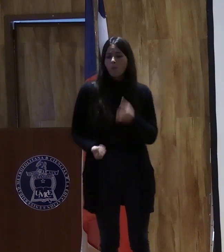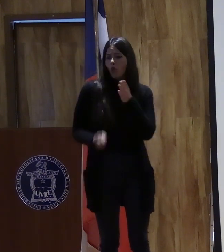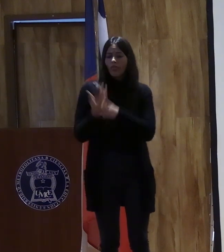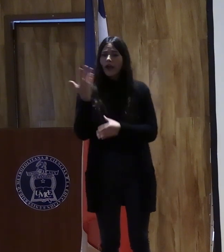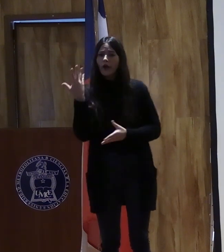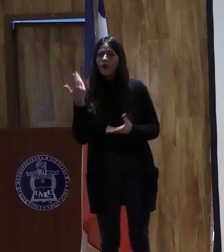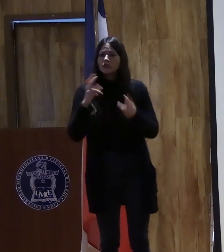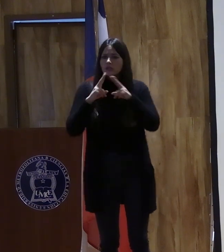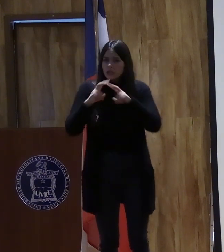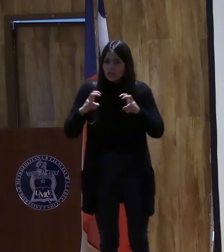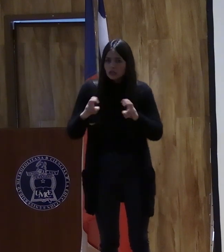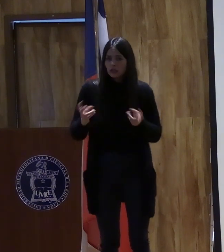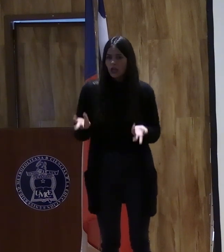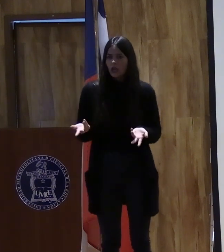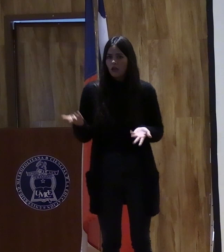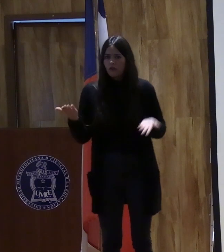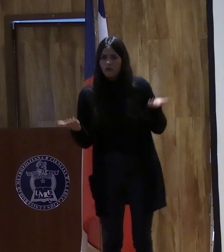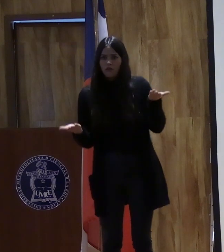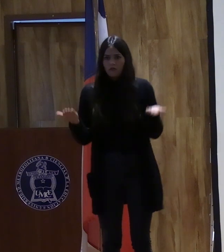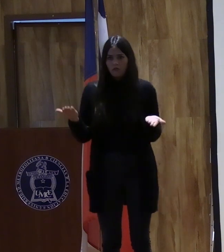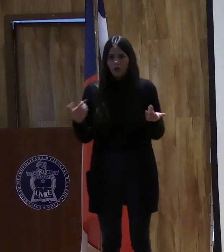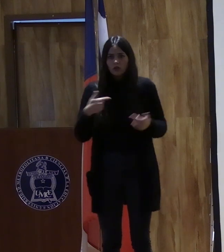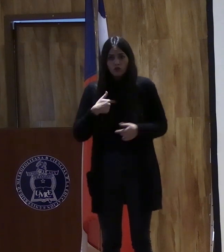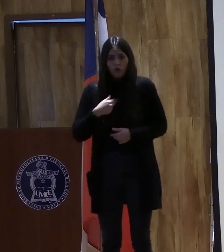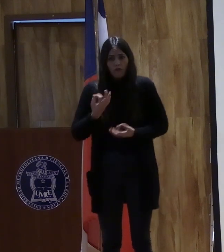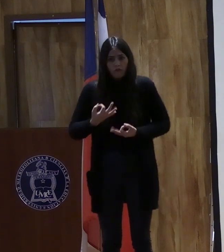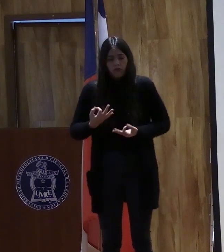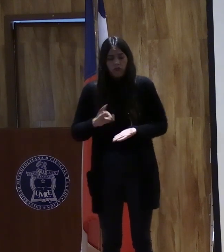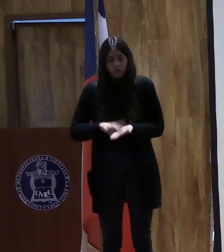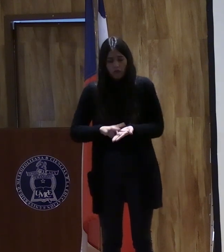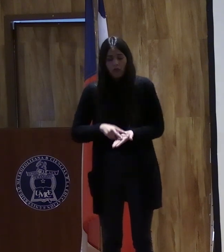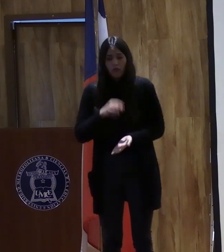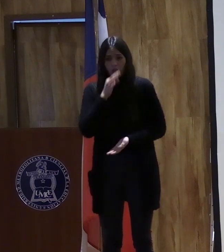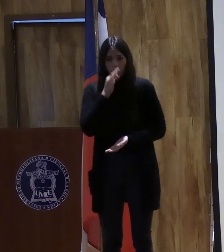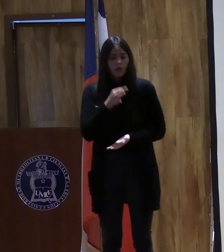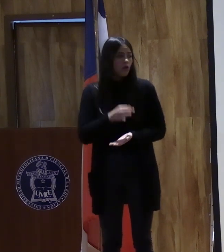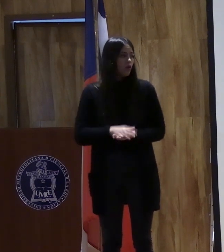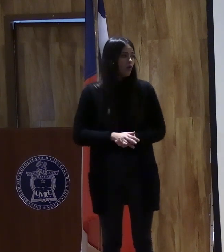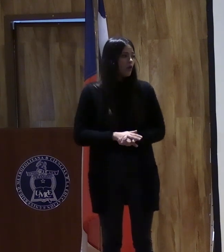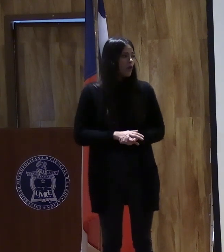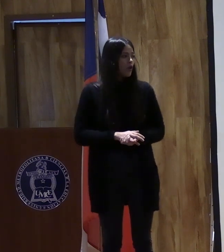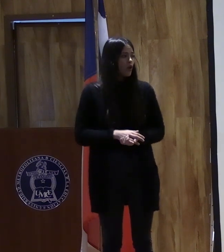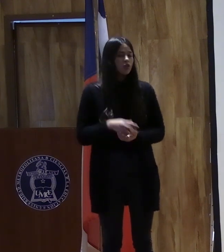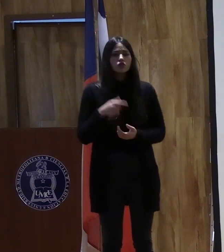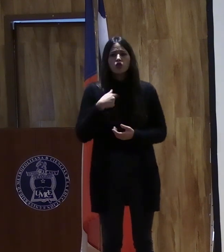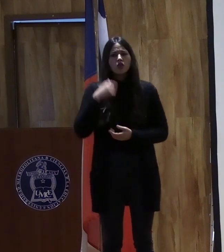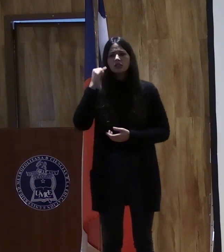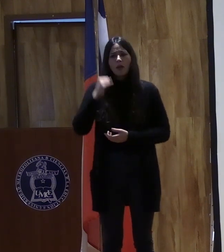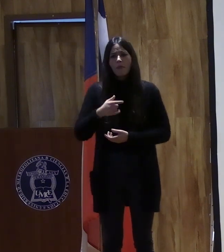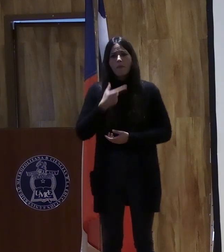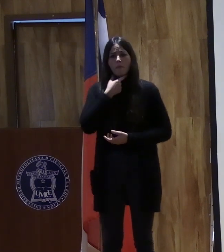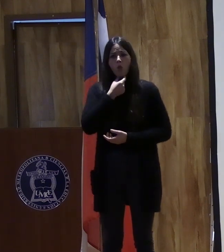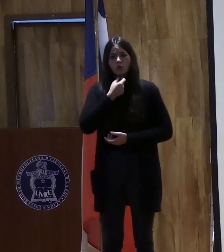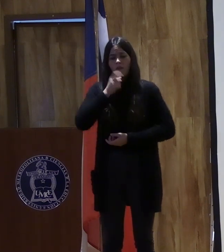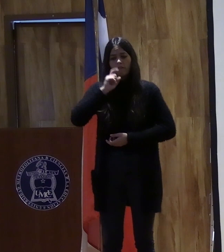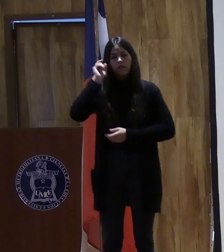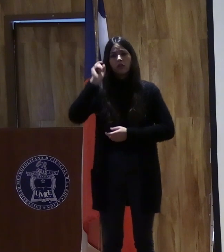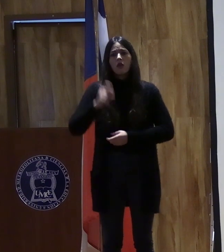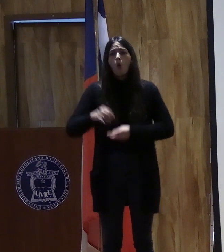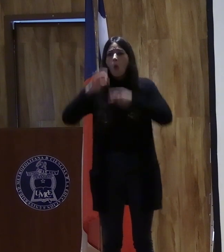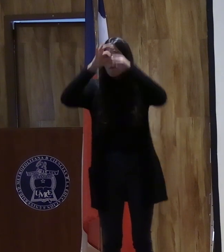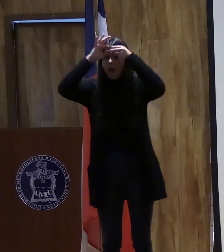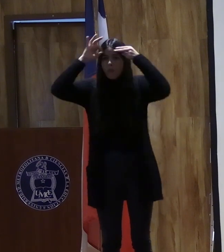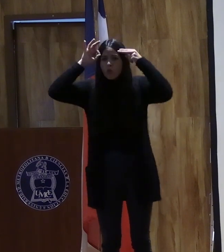moderna. Y yo, bien, bueno, para revolverla, les dije, bueno, un